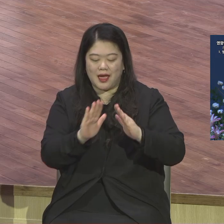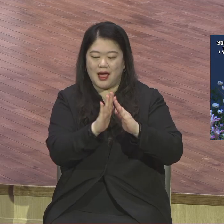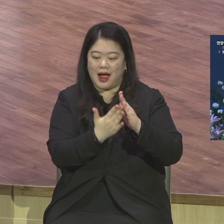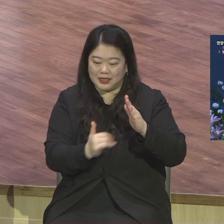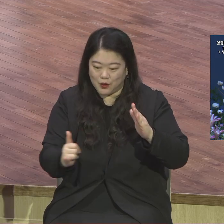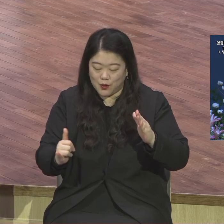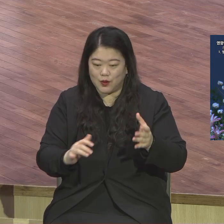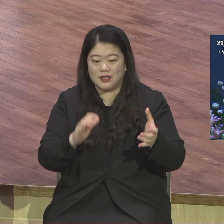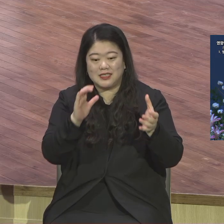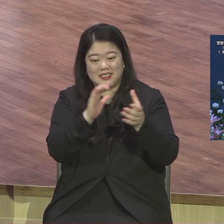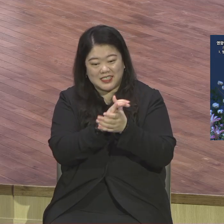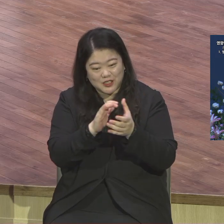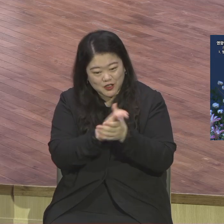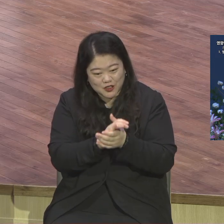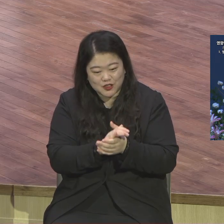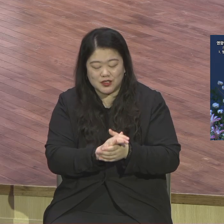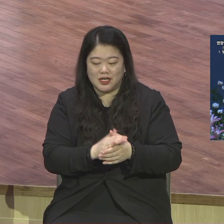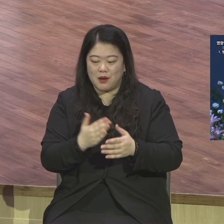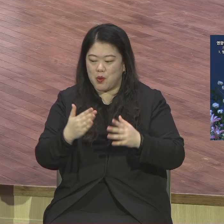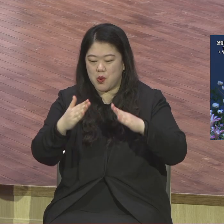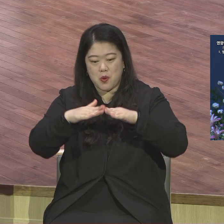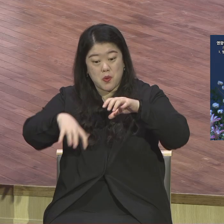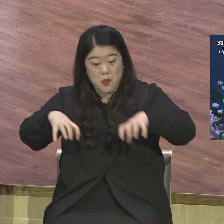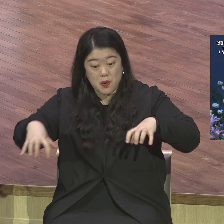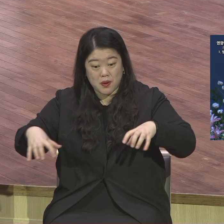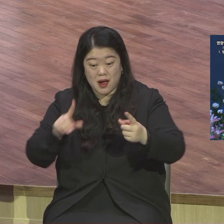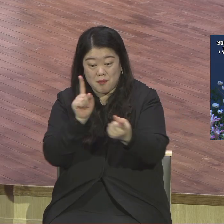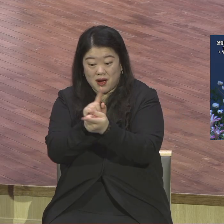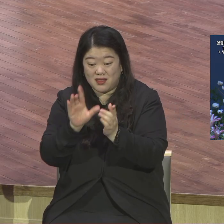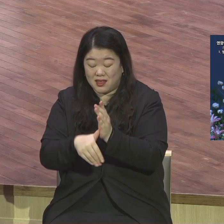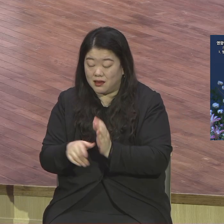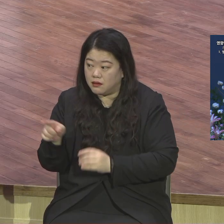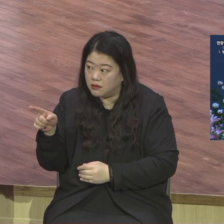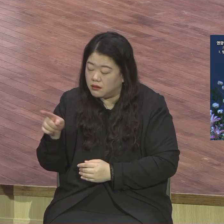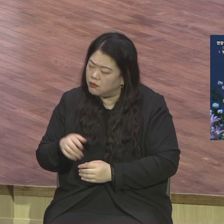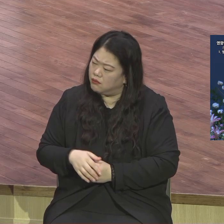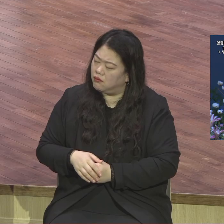가장 같이 자주 만나는 이웃이 볼 때 다르구나.